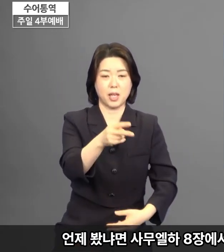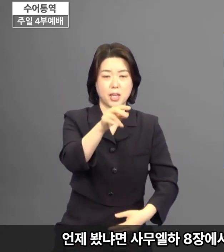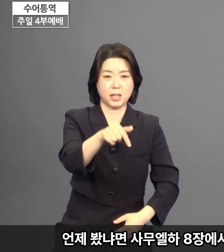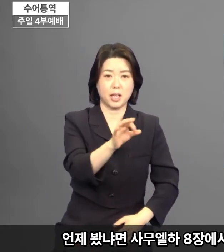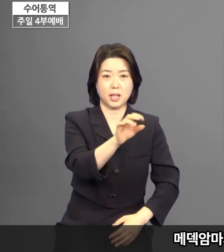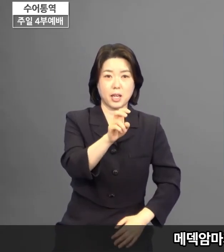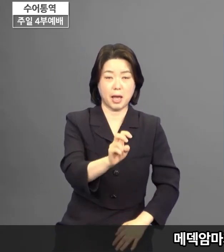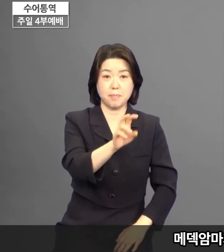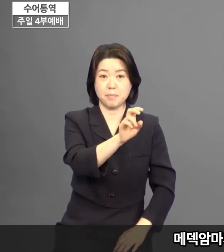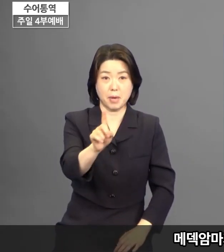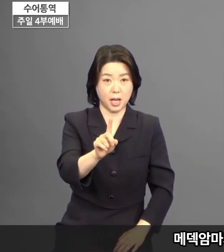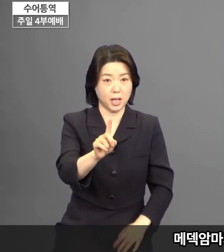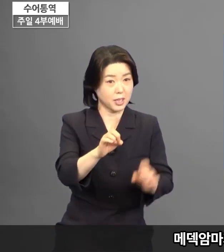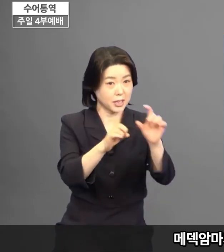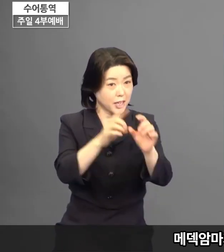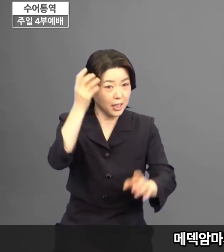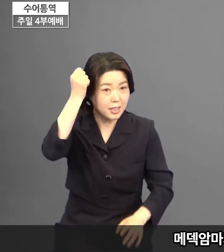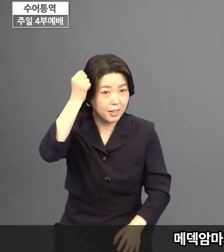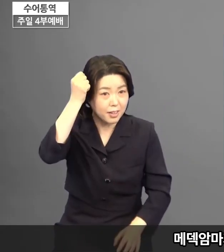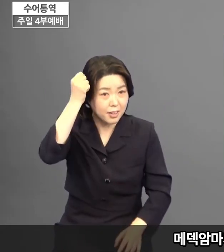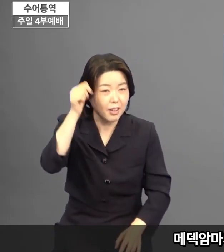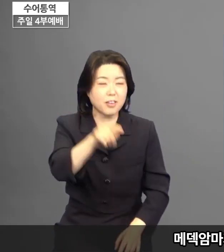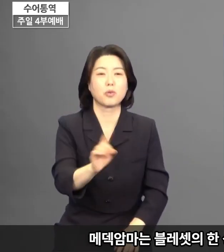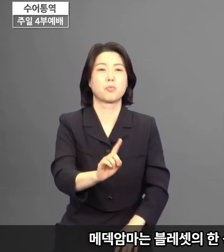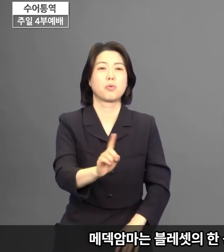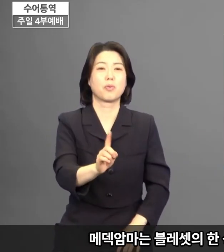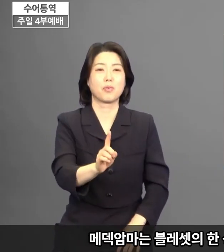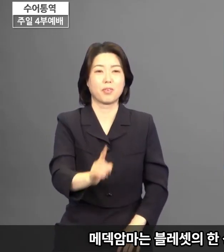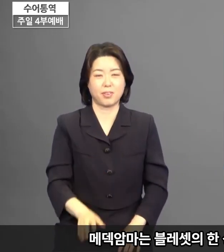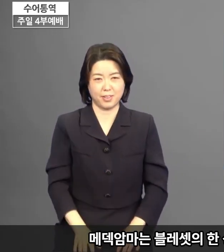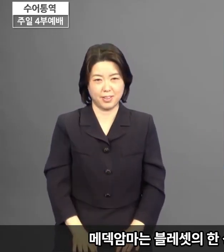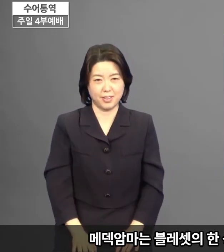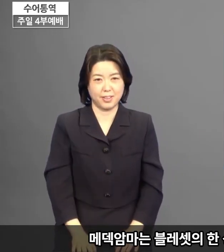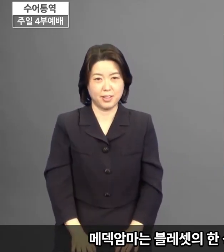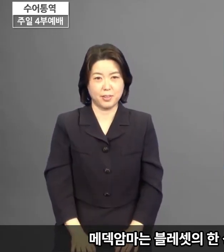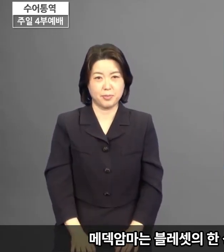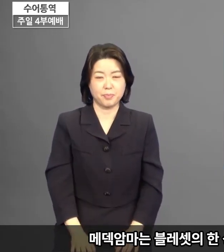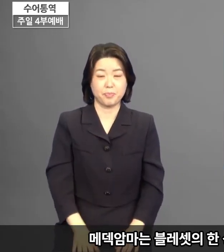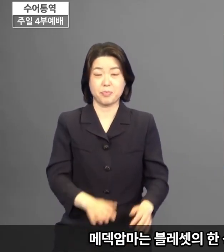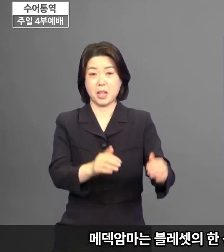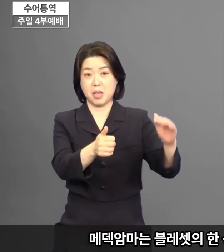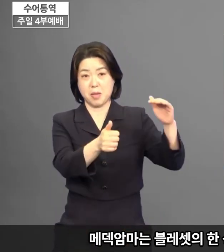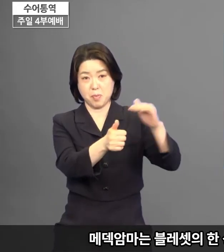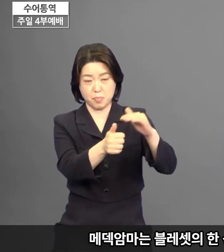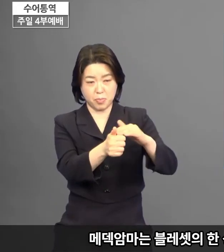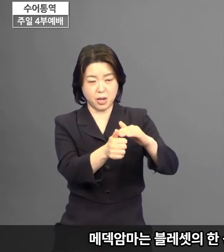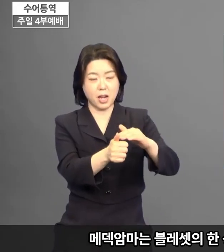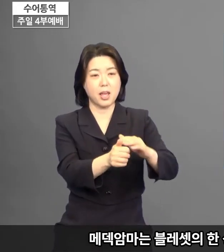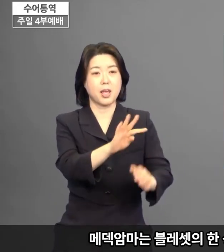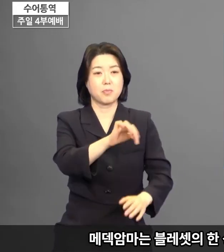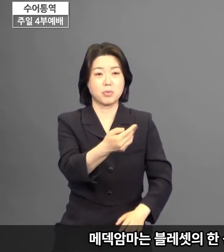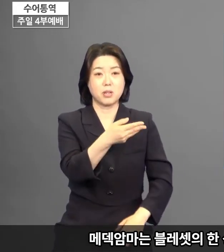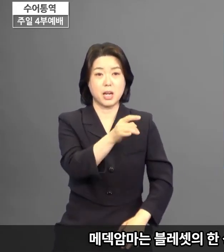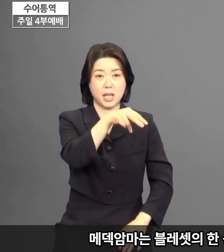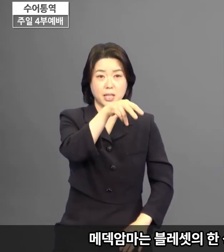메덱암마라고 기억나십니까? 메덱암마가 뭐였죠? 메덱암마는 블레셋의 한 성읍인데 바로